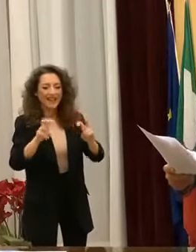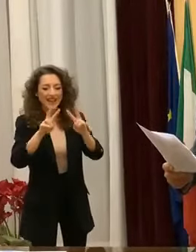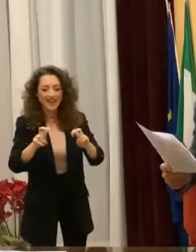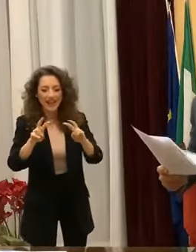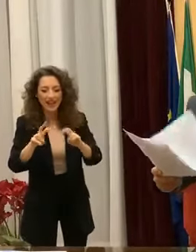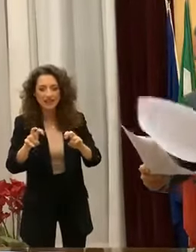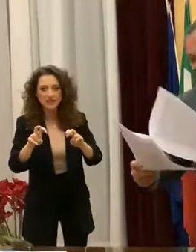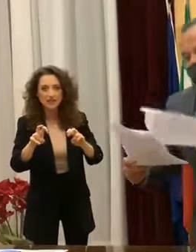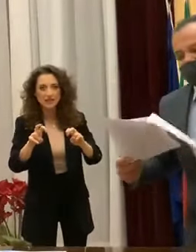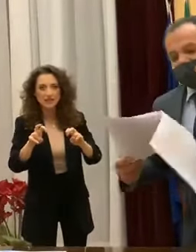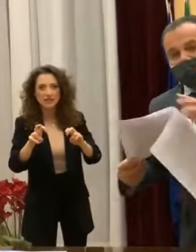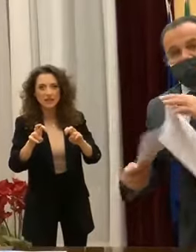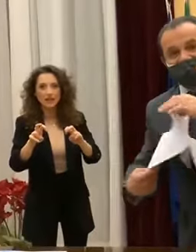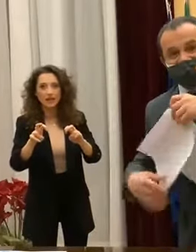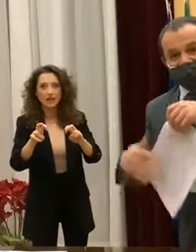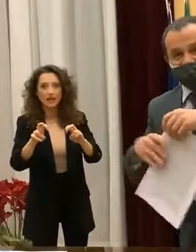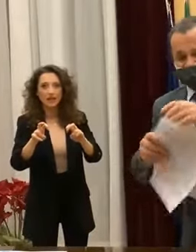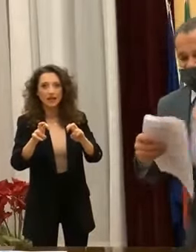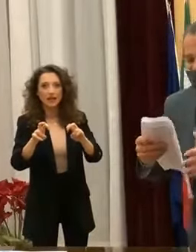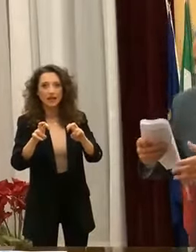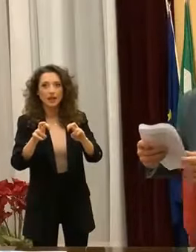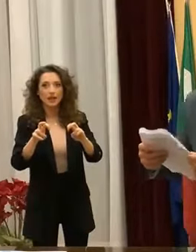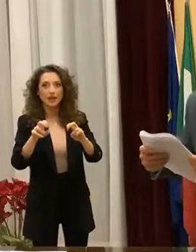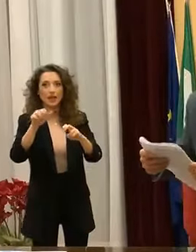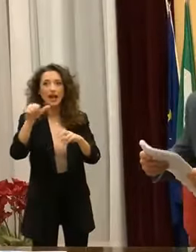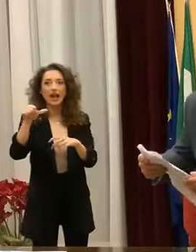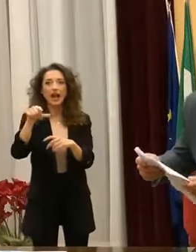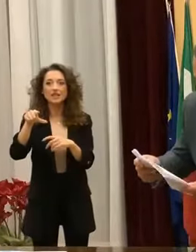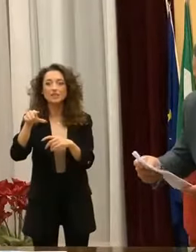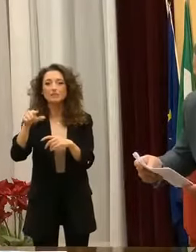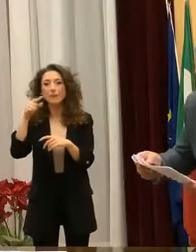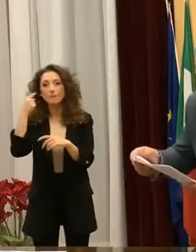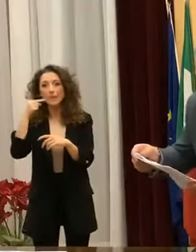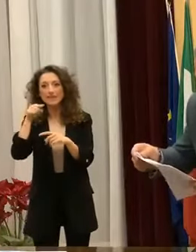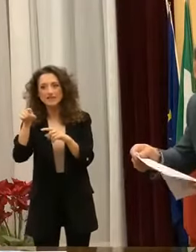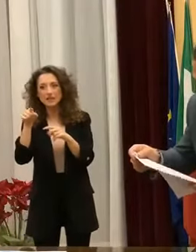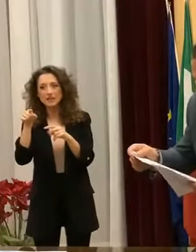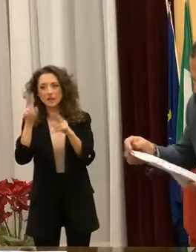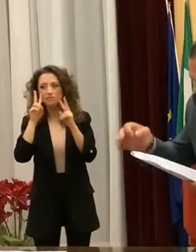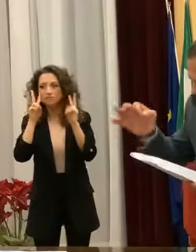ispettivo presso l'ASP di Messina e consegnare una